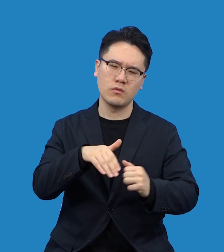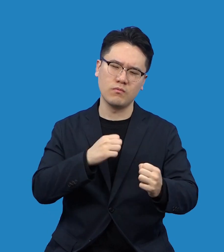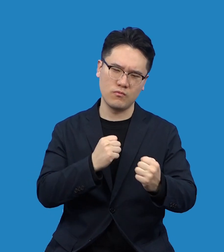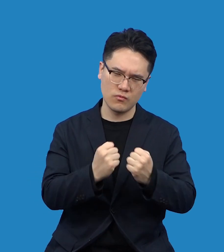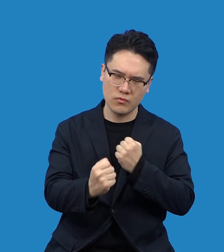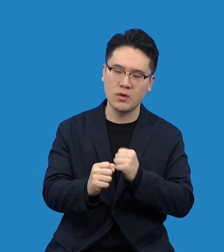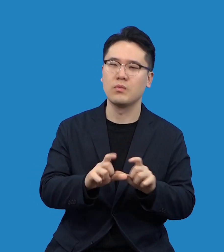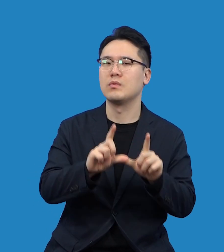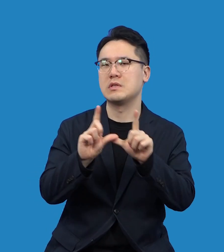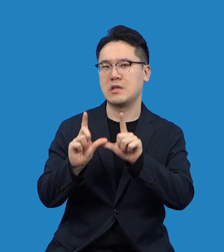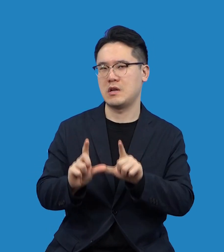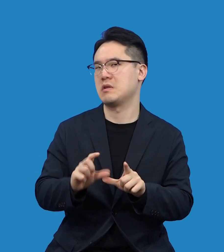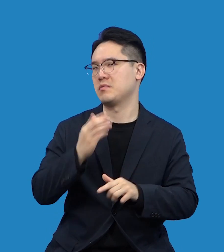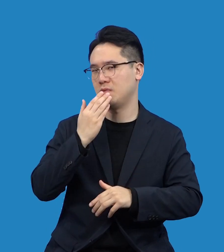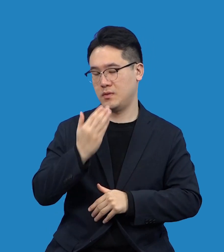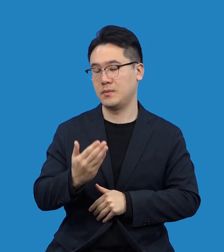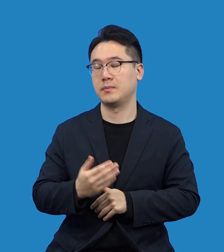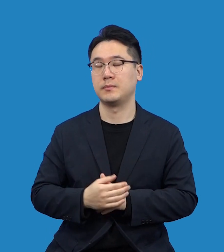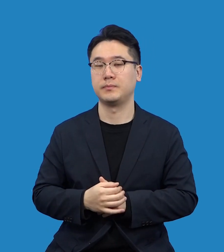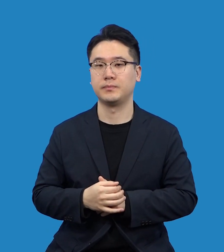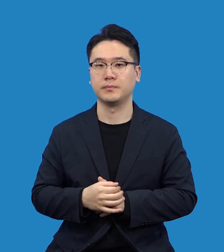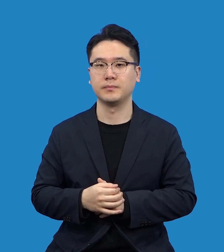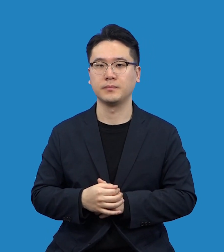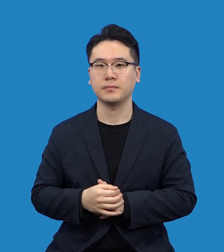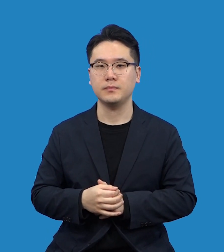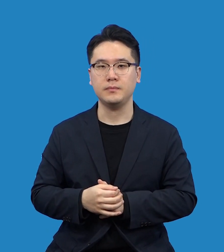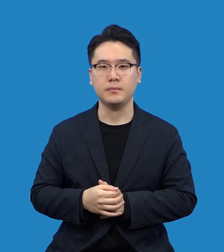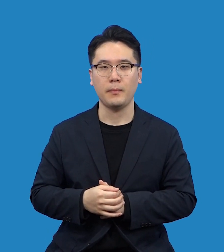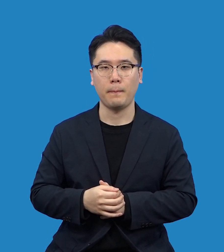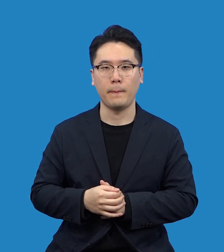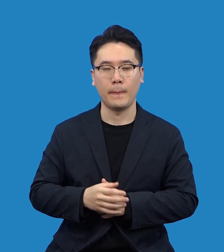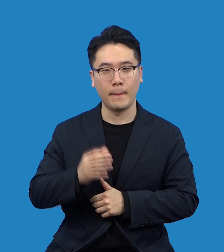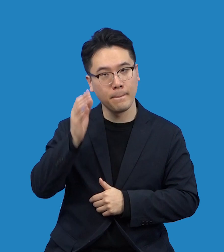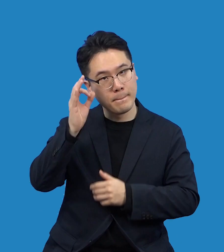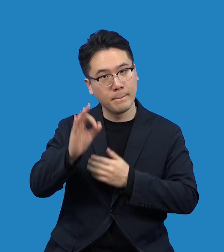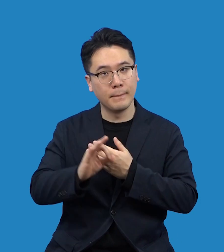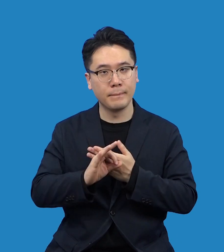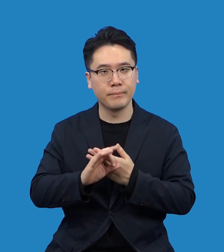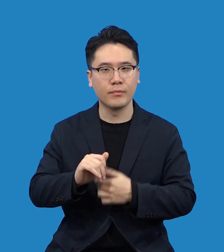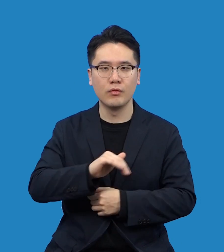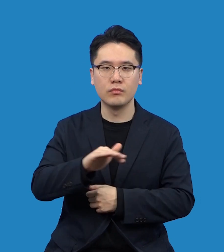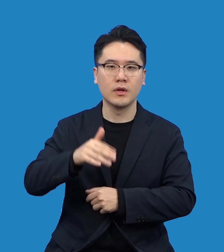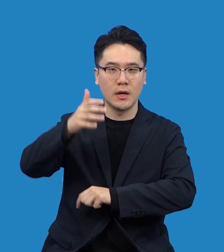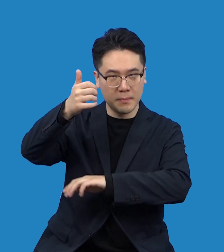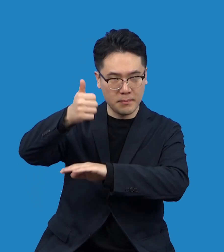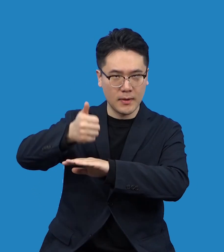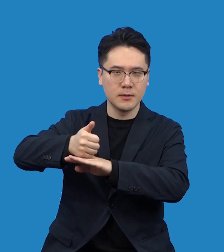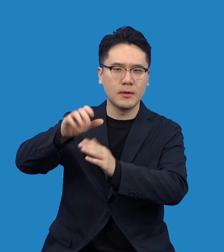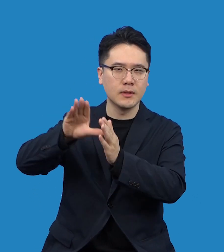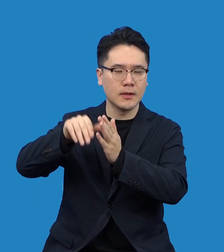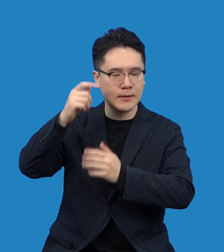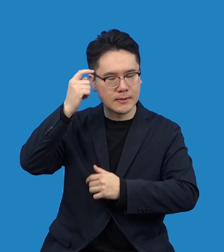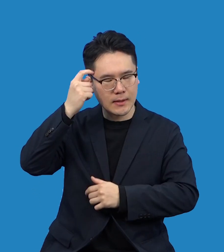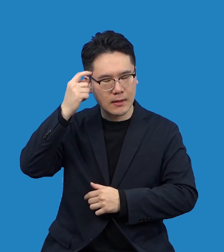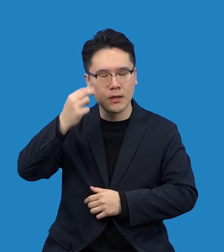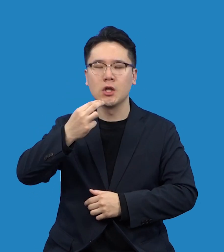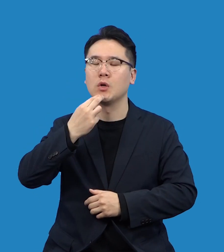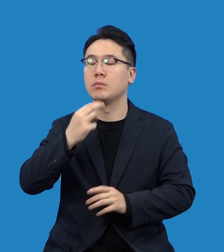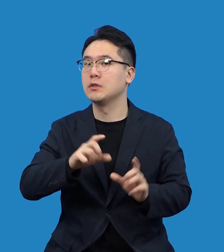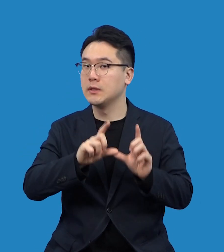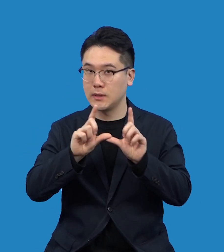얘기예요. 그렇습니다. 만일 우리가 내 인생의 종말적인 그때를 생각하지 않고